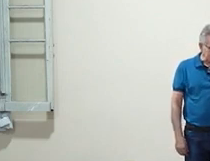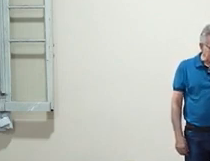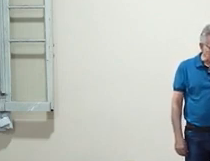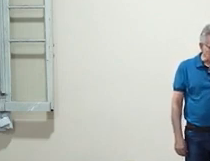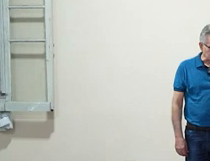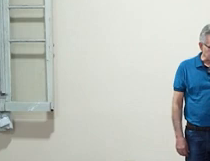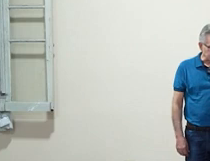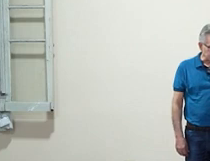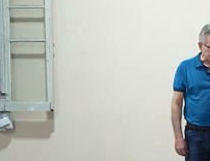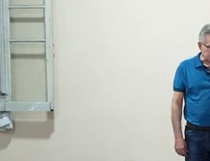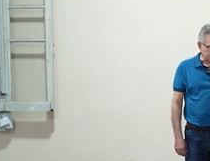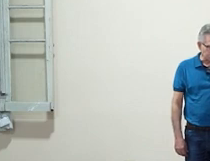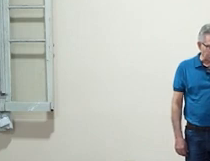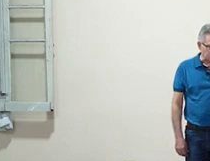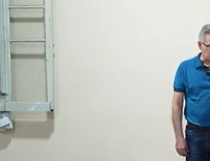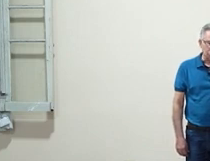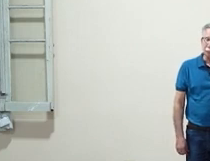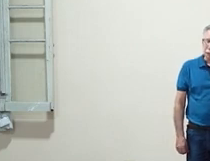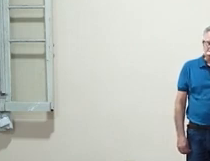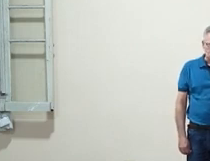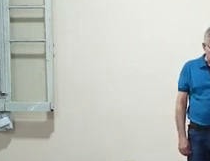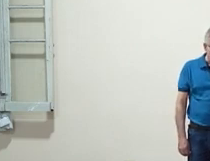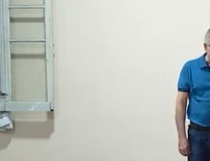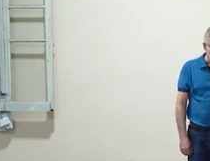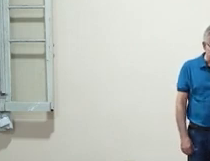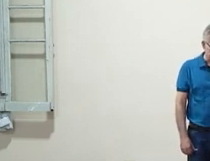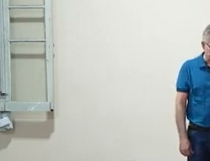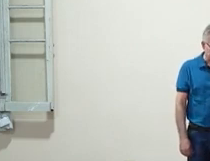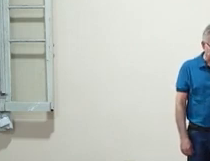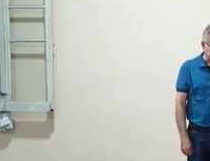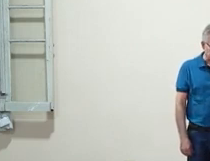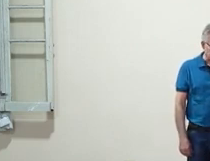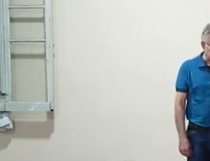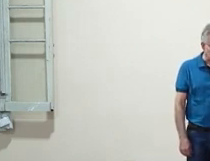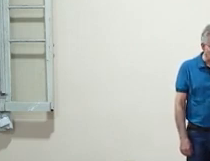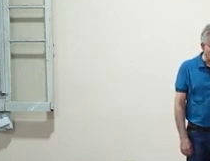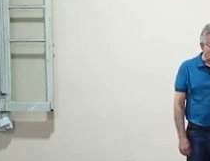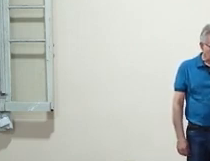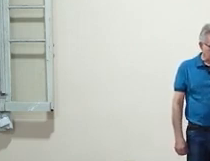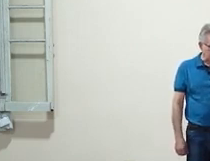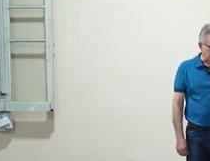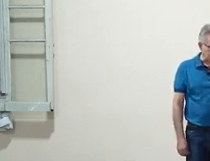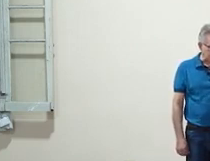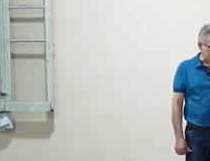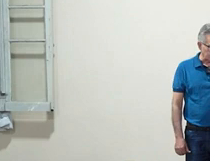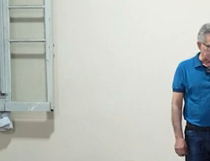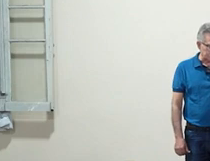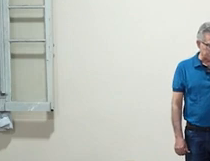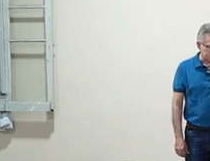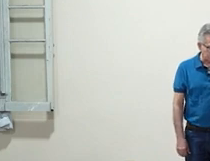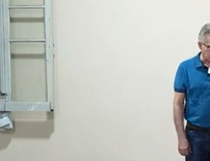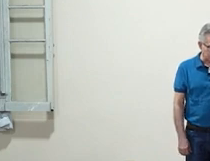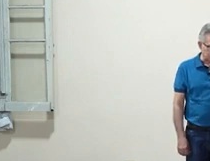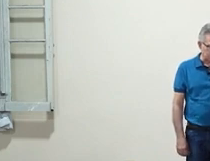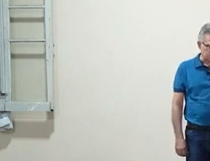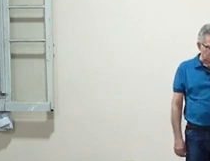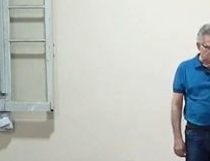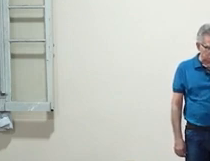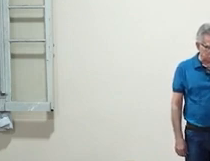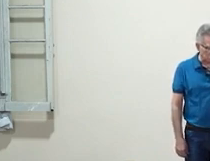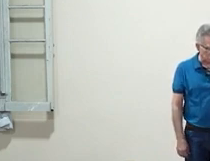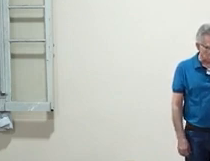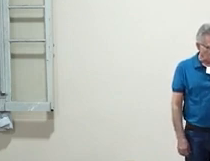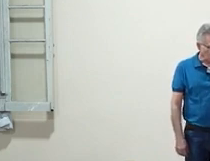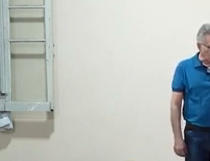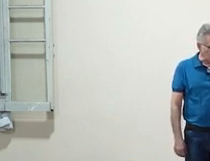Neste setembro, tivemos o primeiro curso de etiqueta social ministrada pela Letícia Correia. E